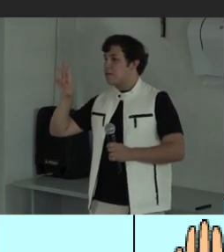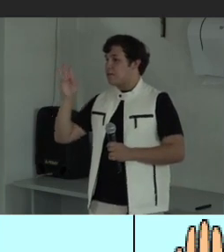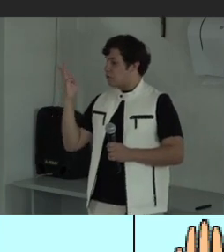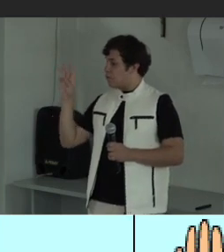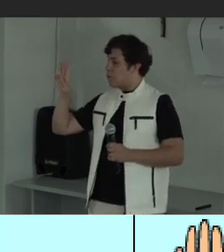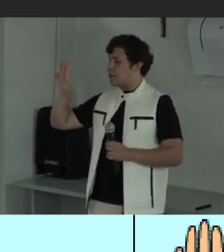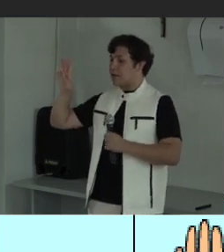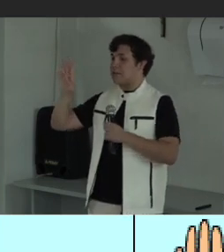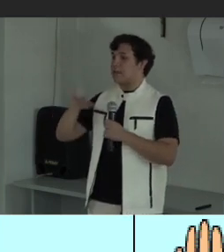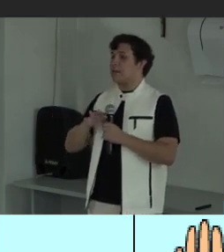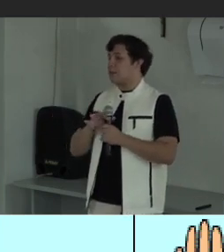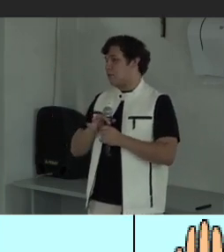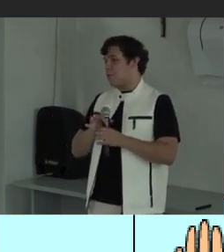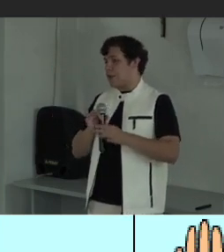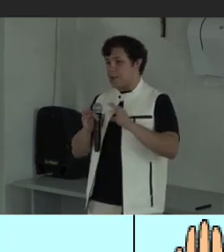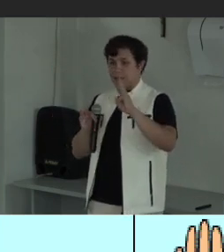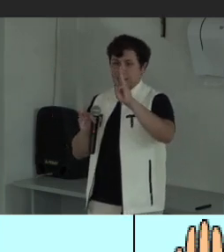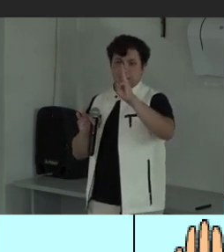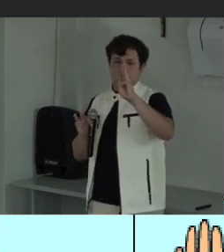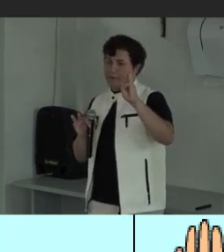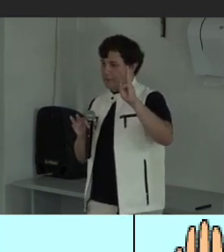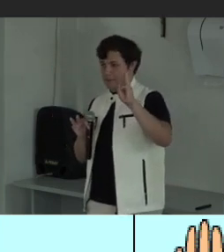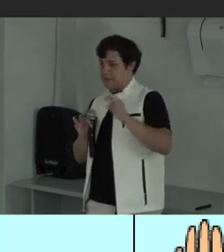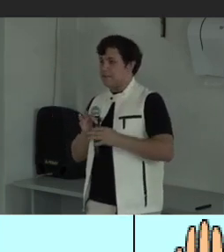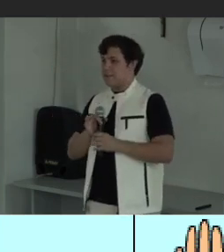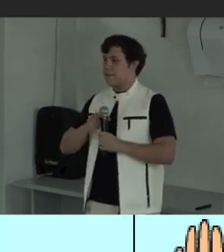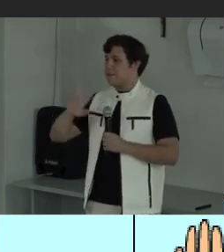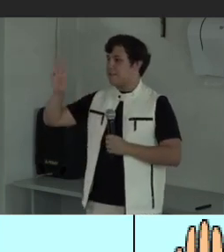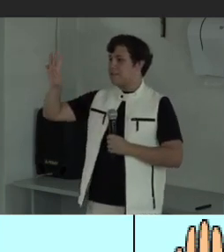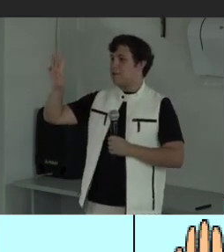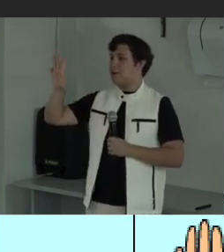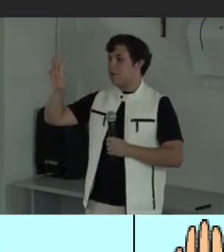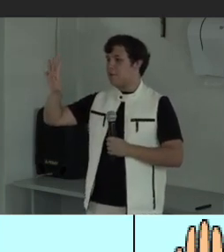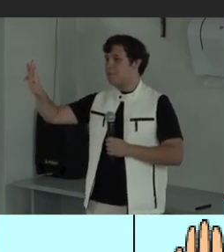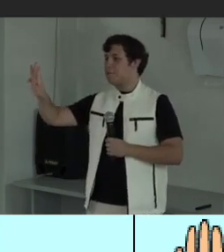yo puedo hacerla así, si no pueden, así está bien. W.